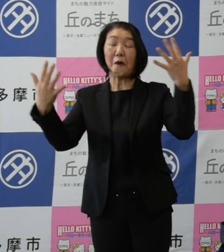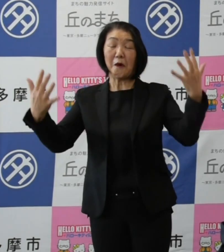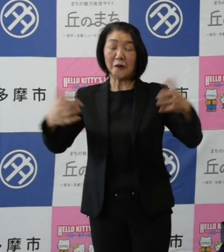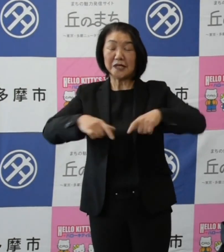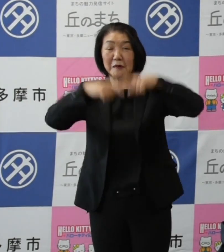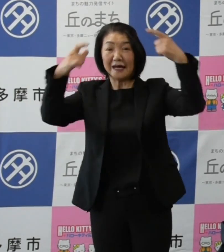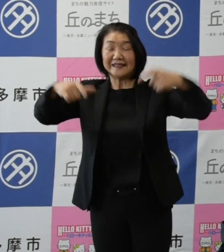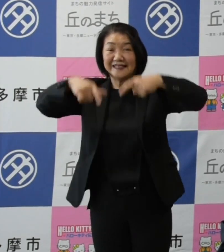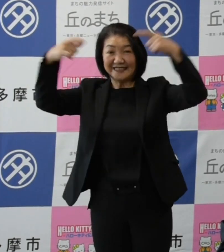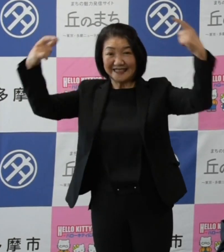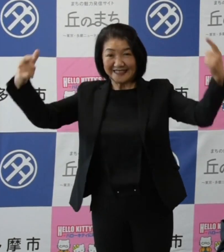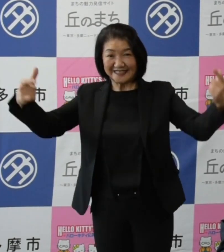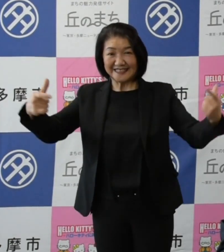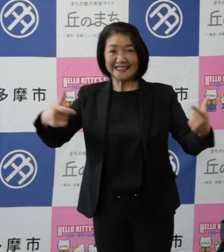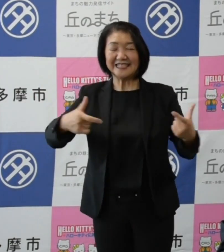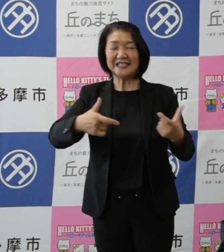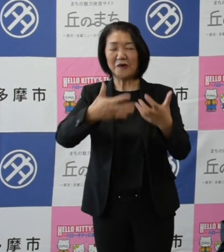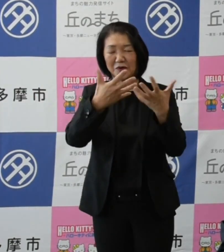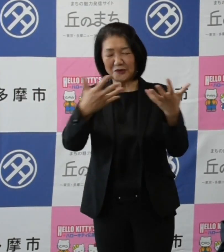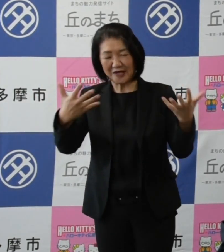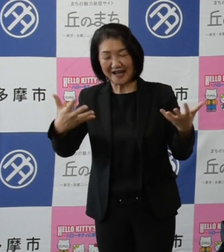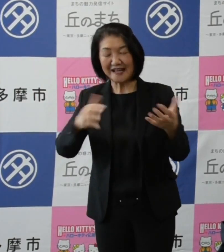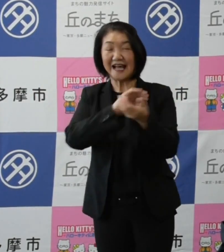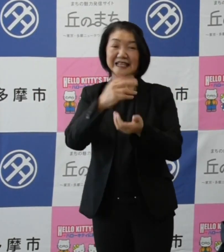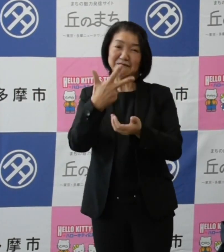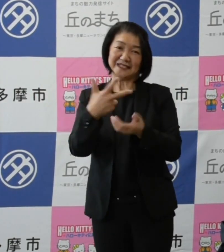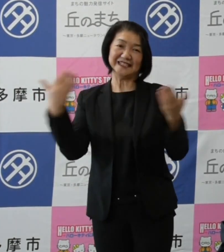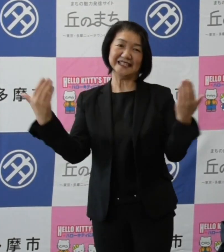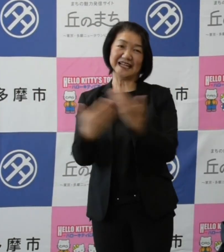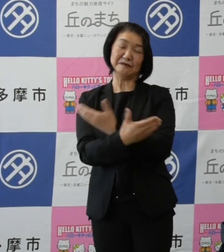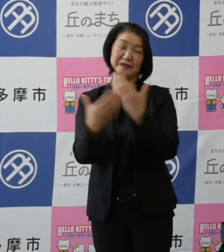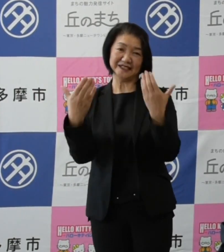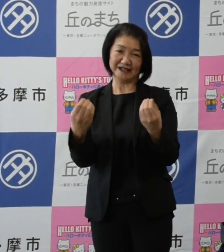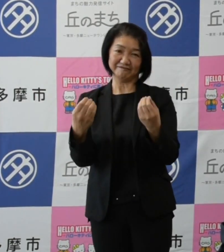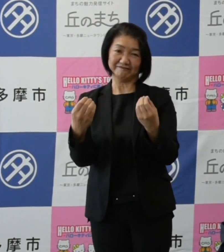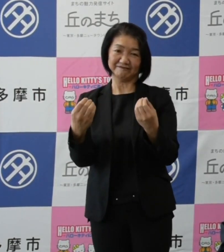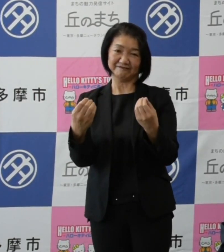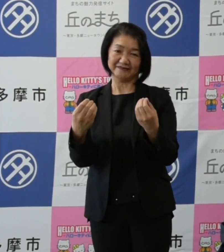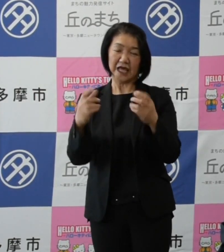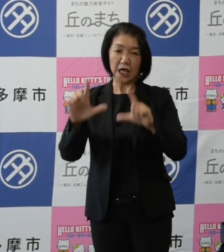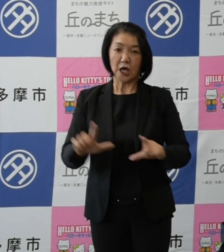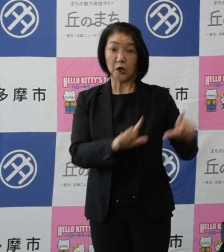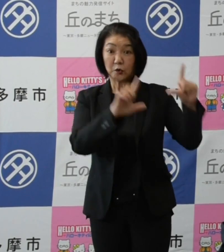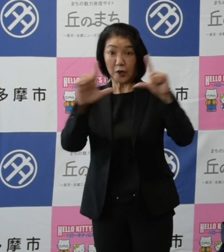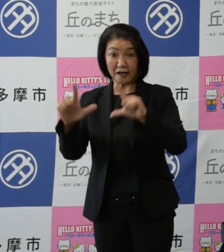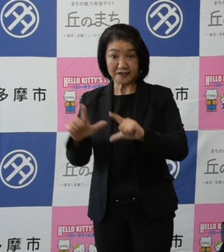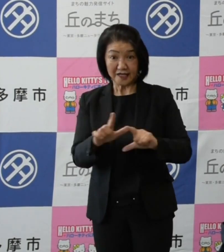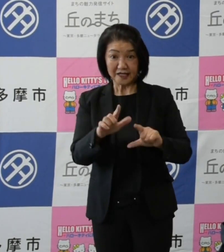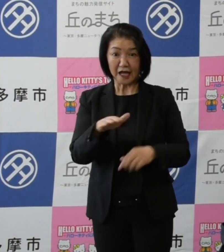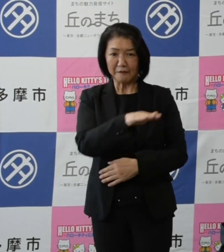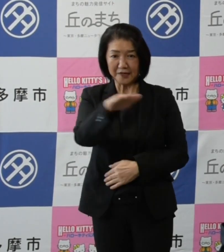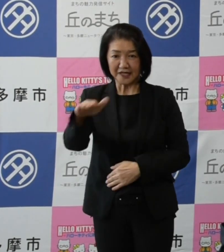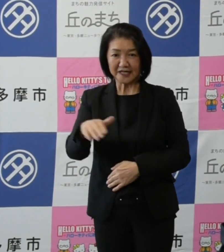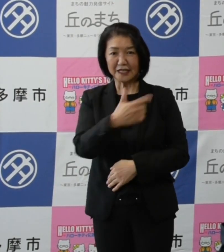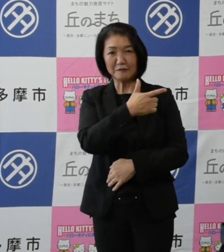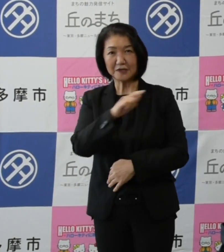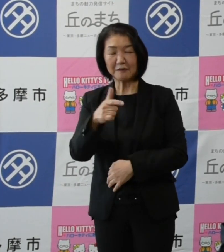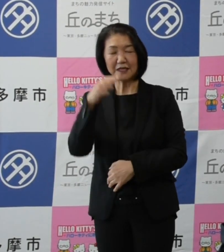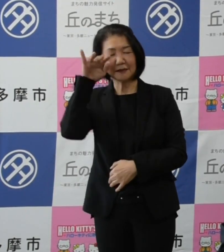ました。お住まいの皆さんにとってもさまざまなドラマがあったことと思います